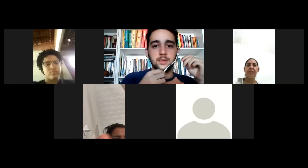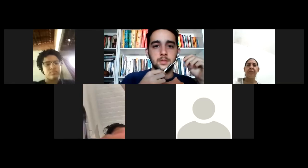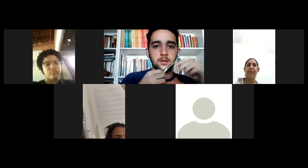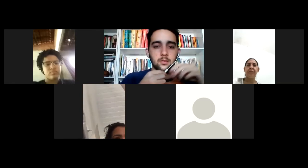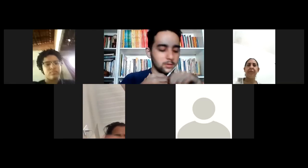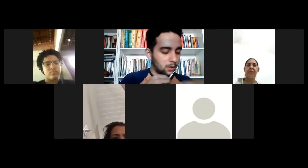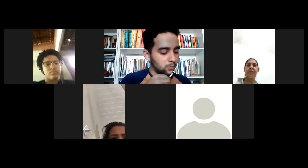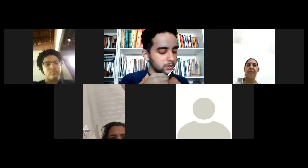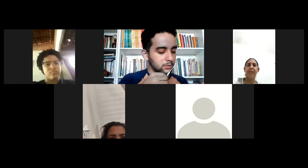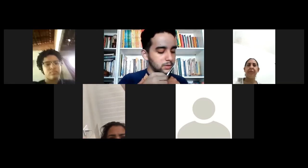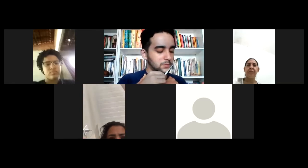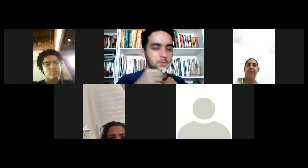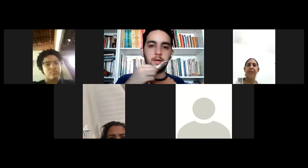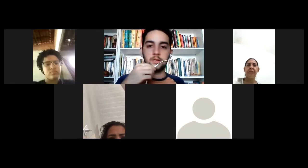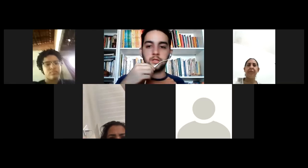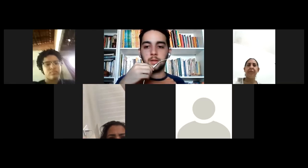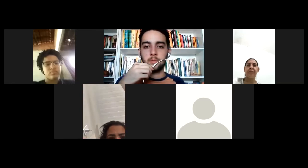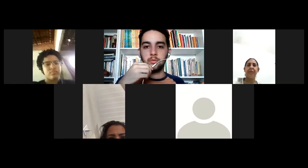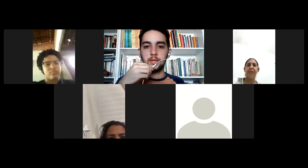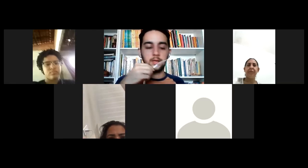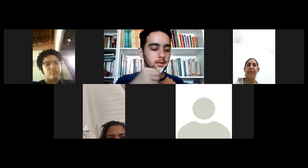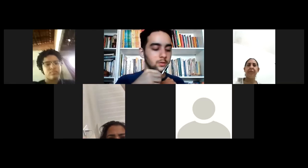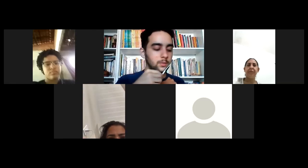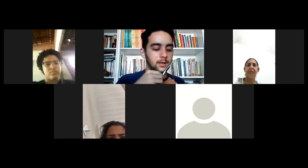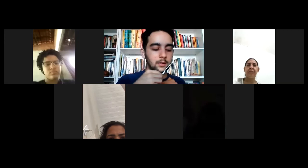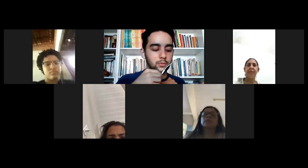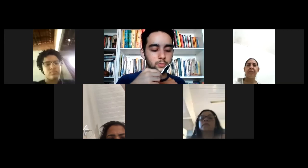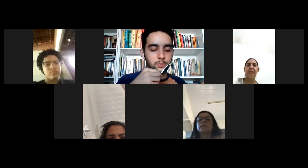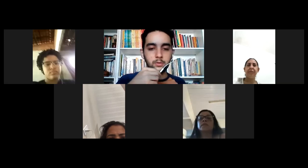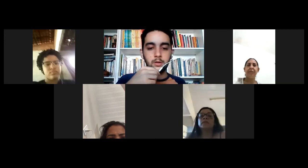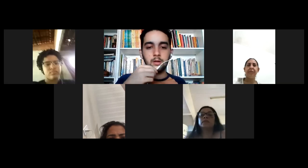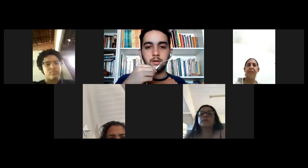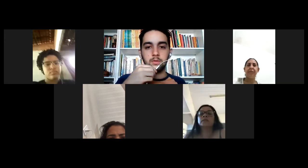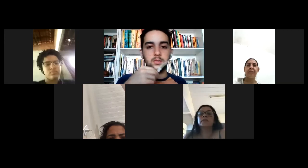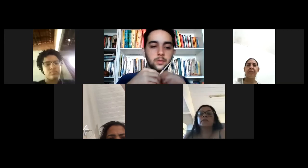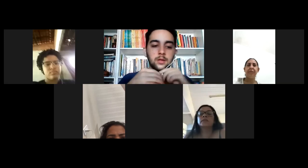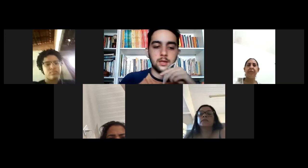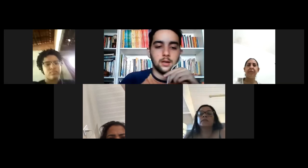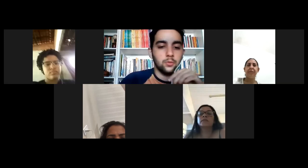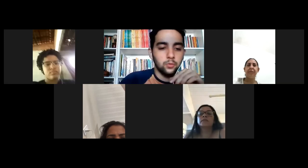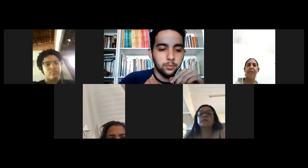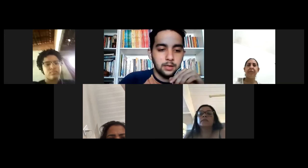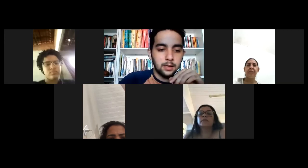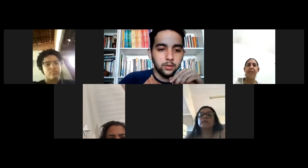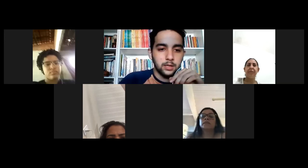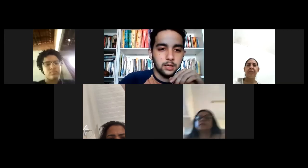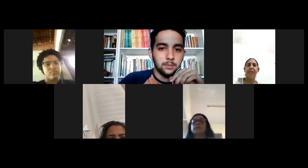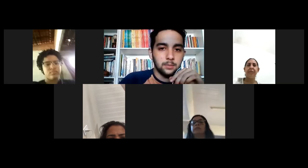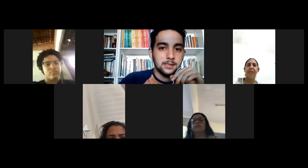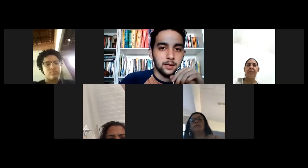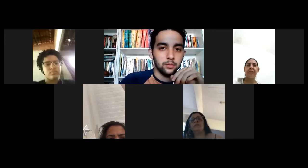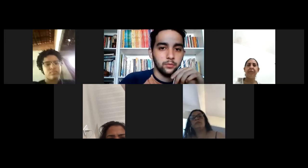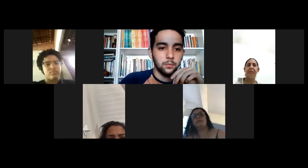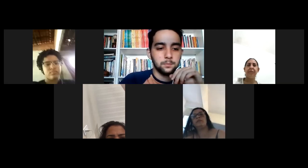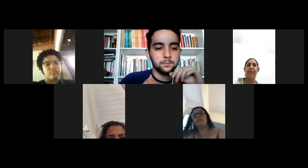Gente, percebi que alguns estão tendo dificuldade de entrar pelo link aqui, então mandei lá no grupo. Então vocês podem entrar no grupo e clicar no link que também